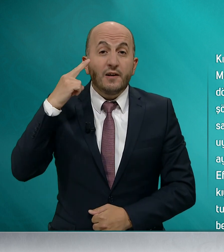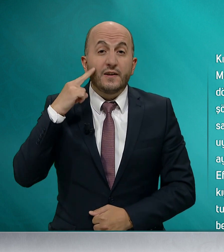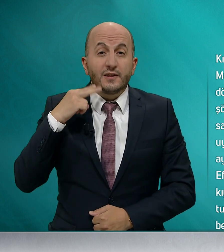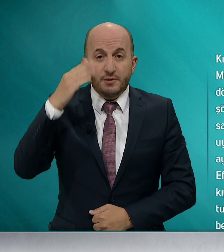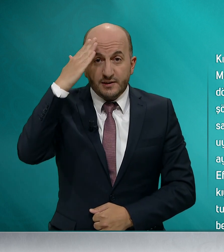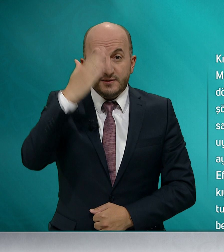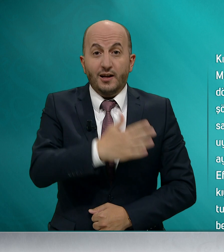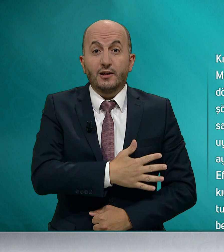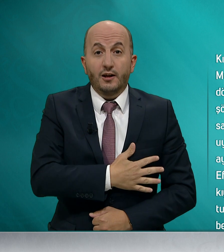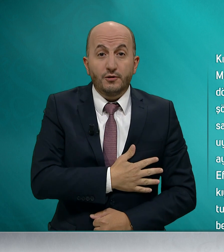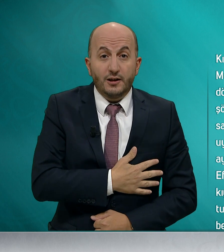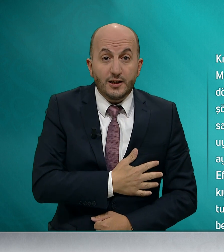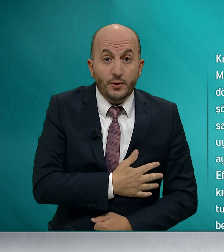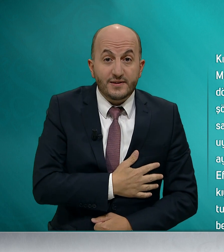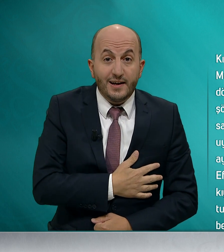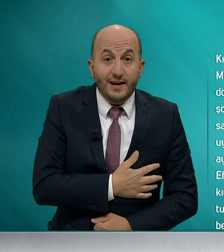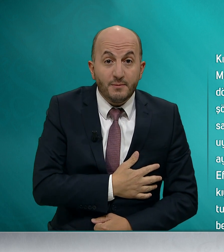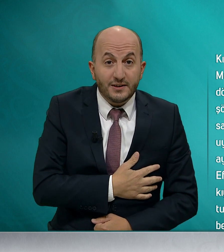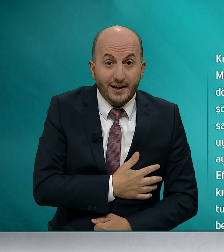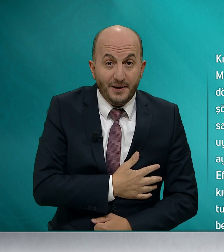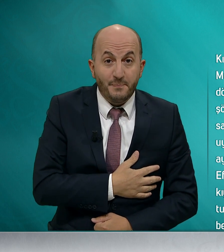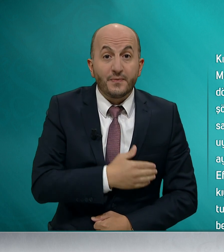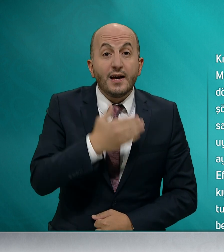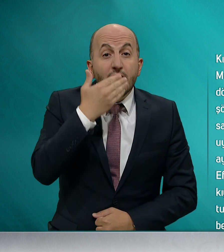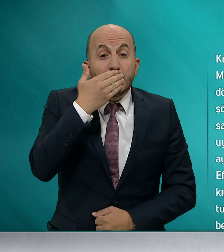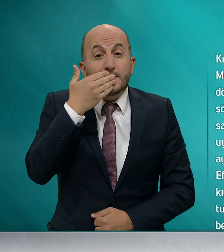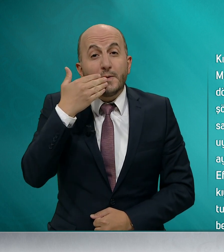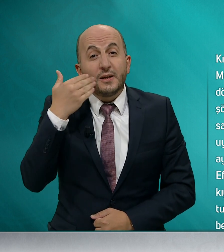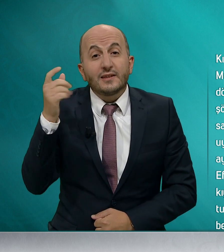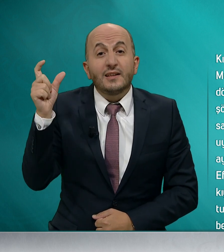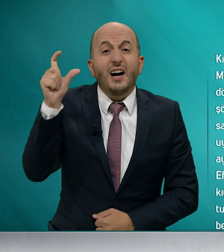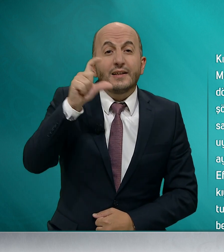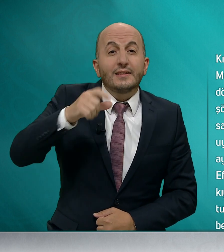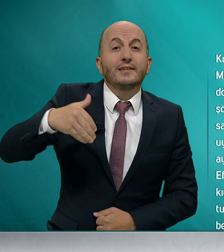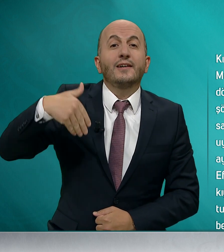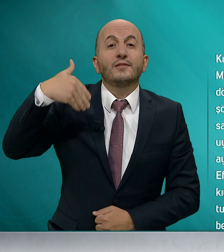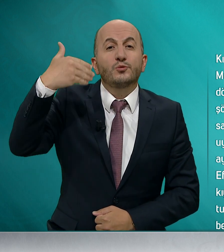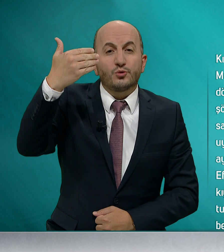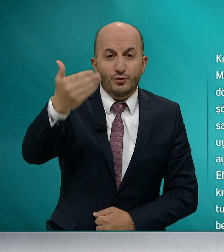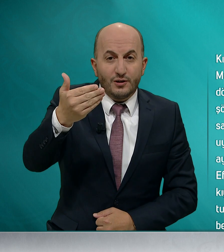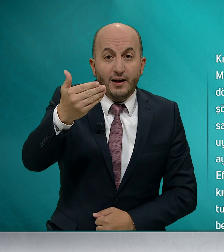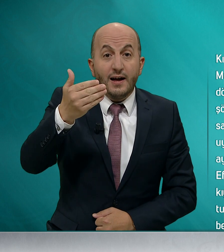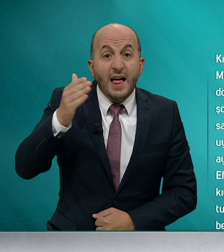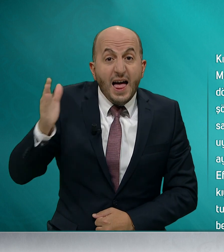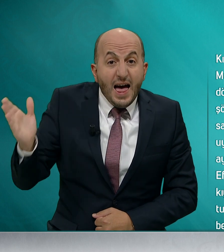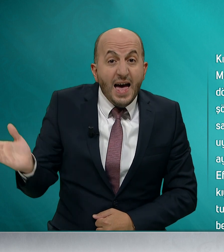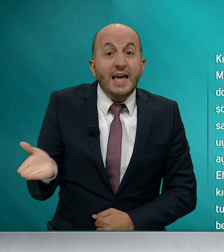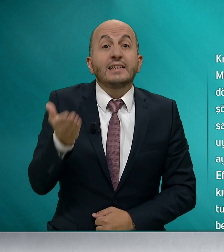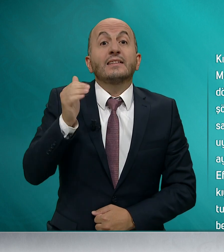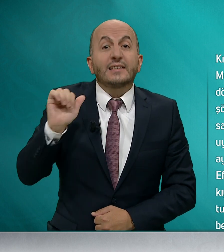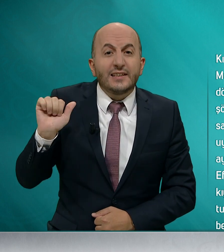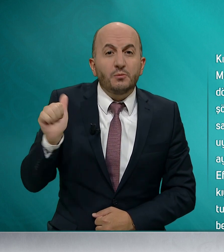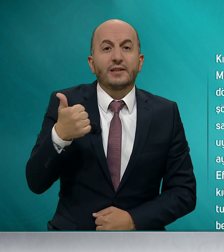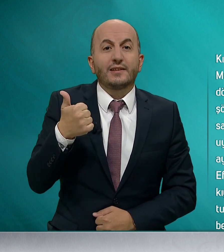Peygamber Efendimiz sallallahu aleyhi ve sellem de Ramazan ayından sonra